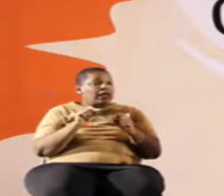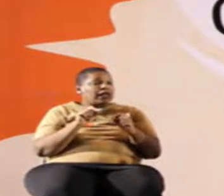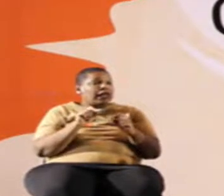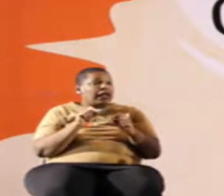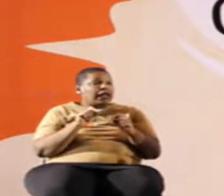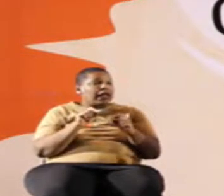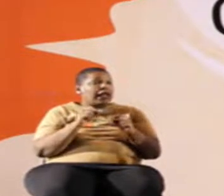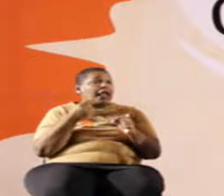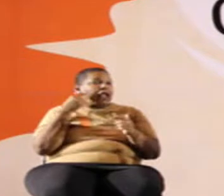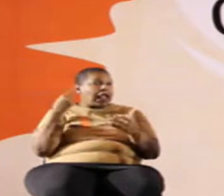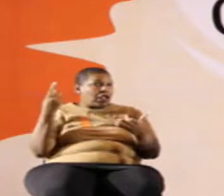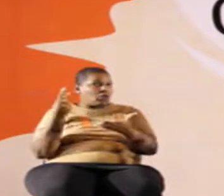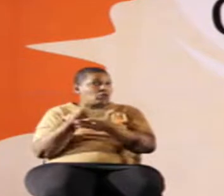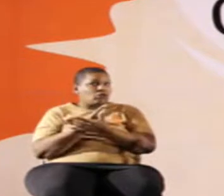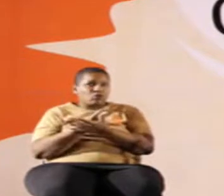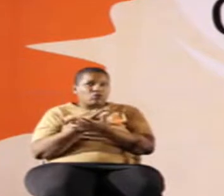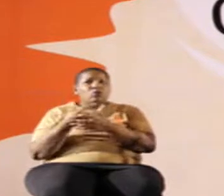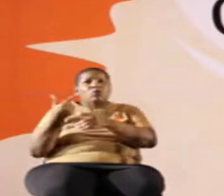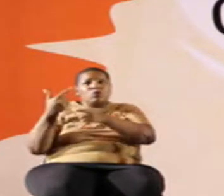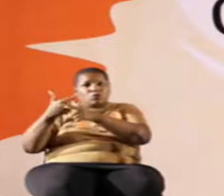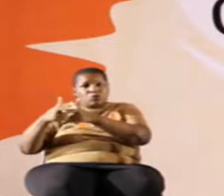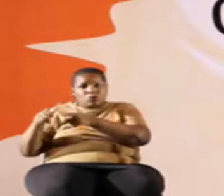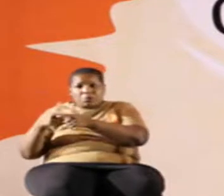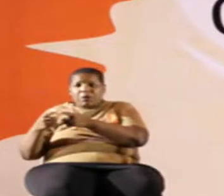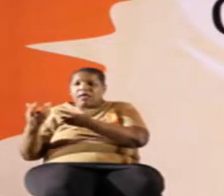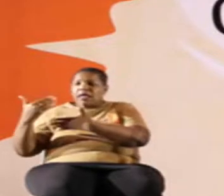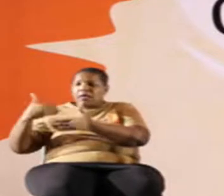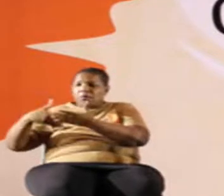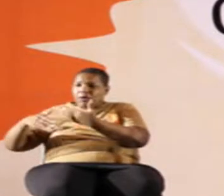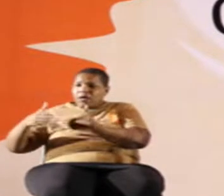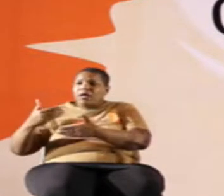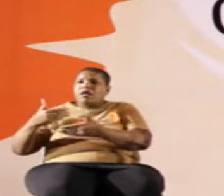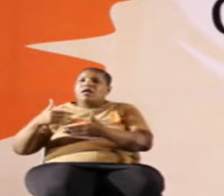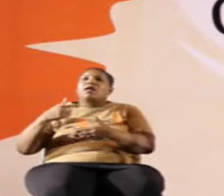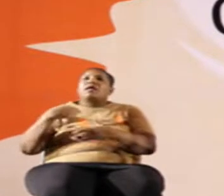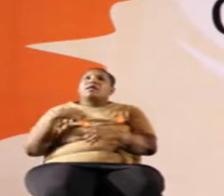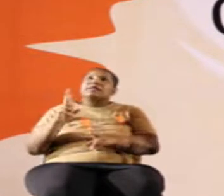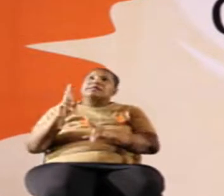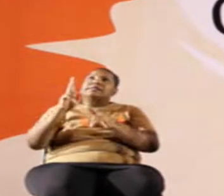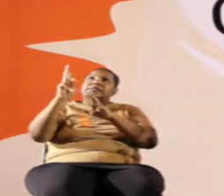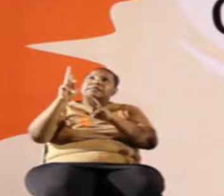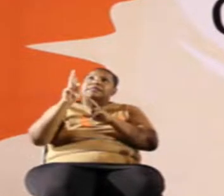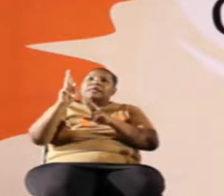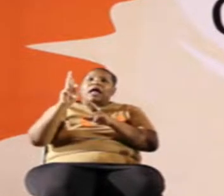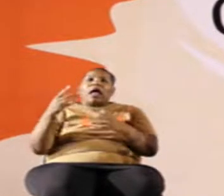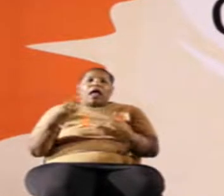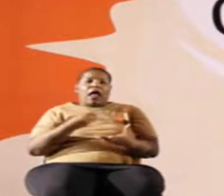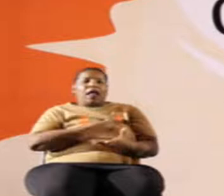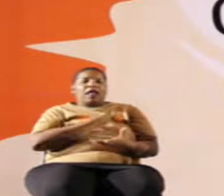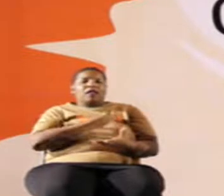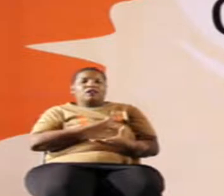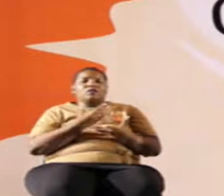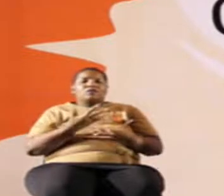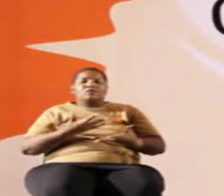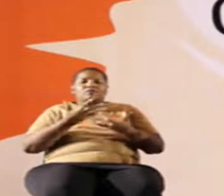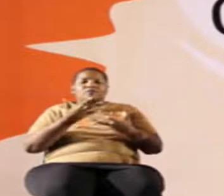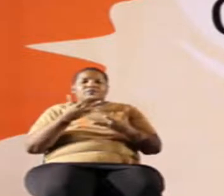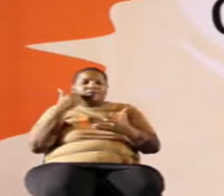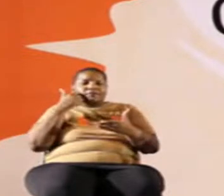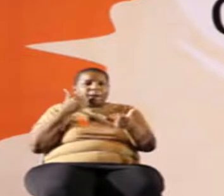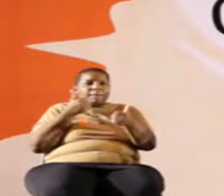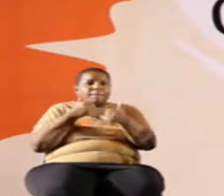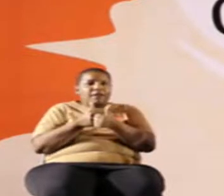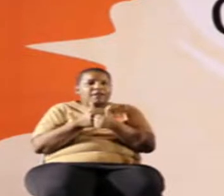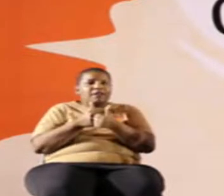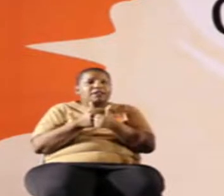passada a turbulência e com o esperançar muito ativo, não é, que se avizinha,